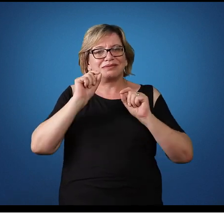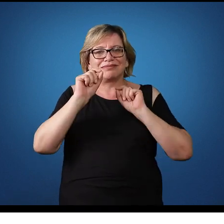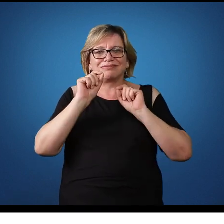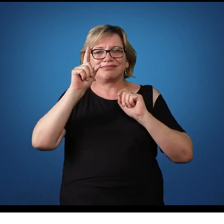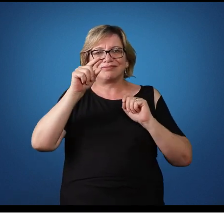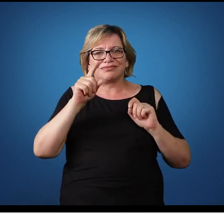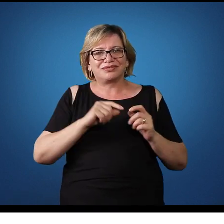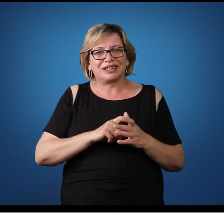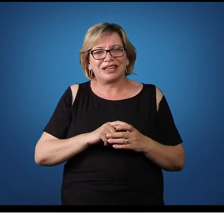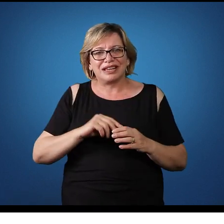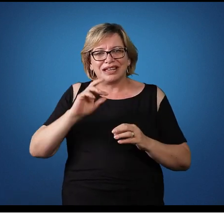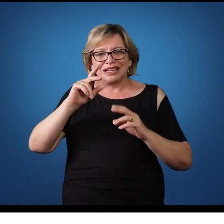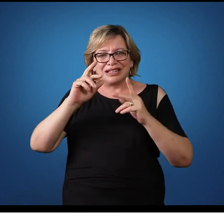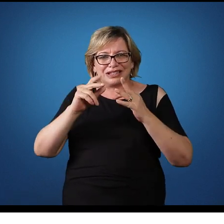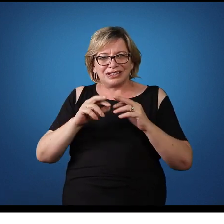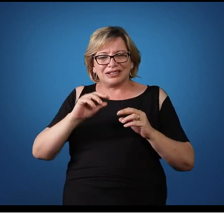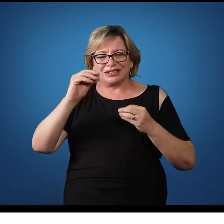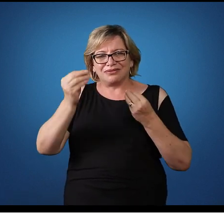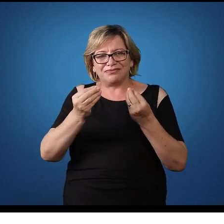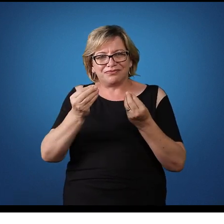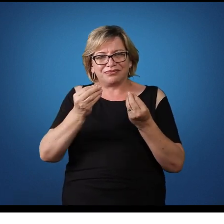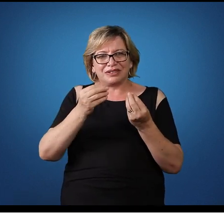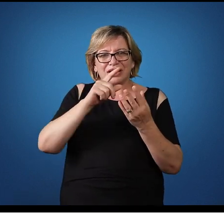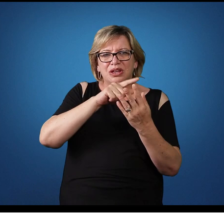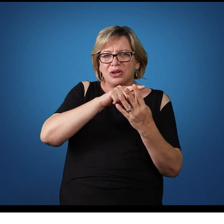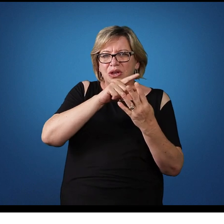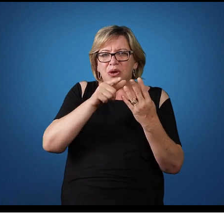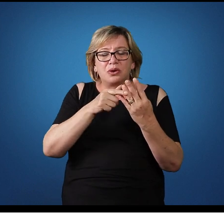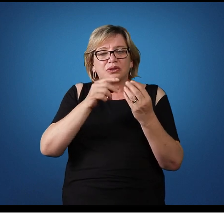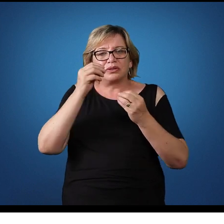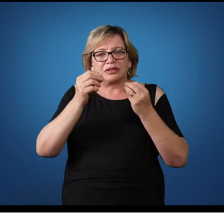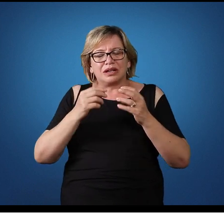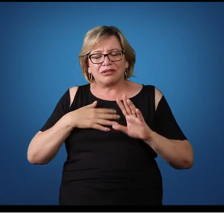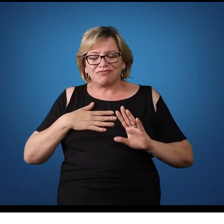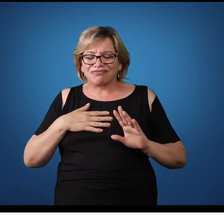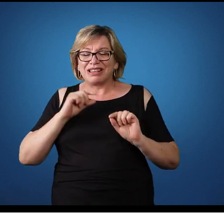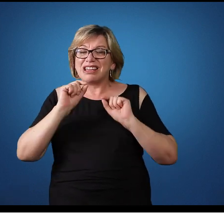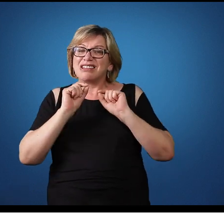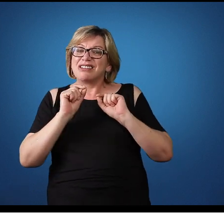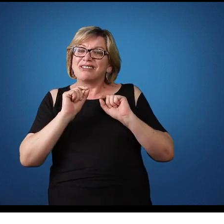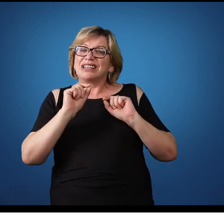que, como no caso da definição institucional, a gente fica ao arbítrio,